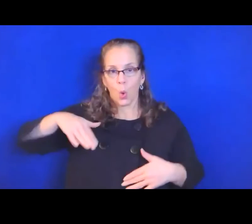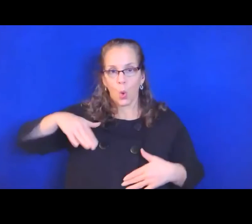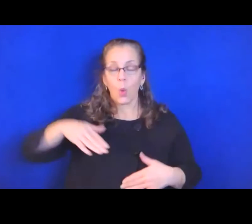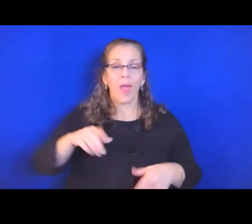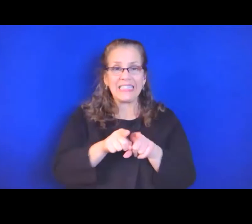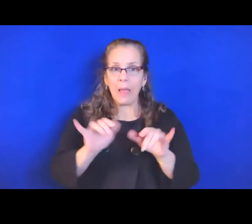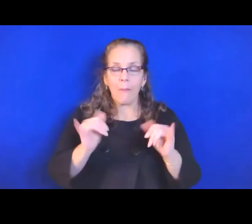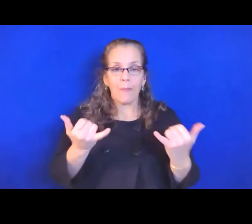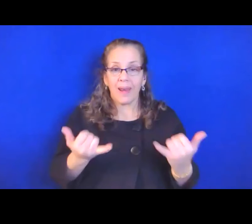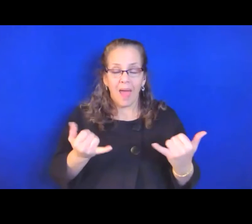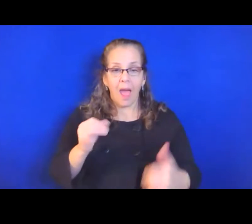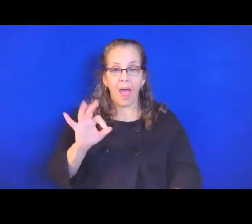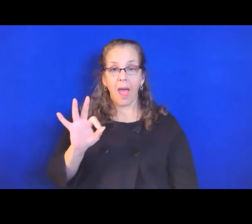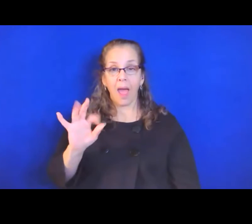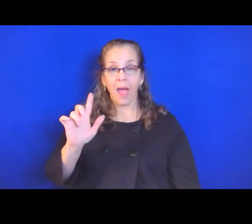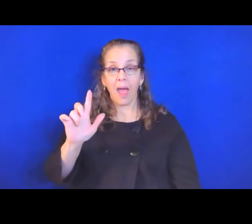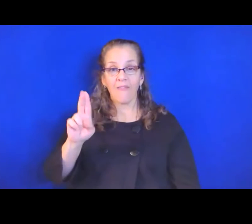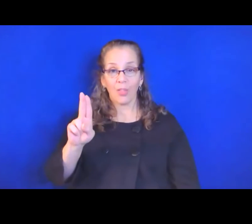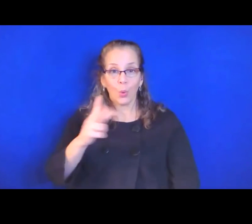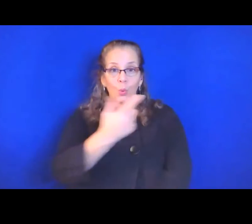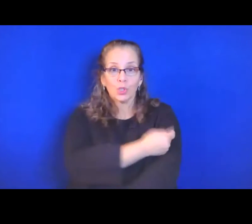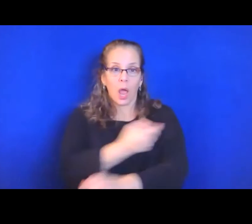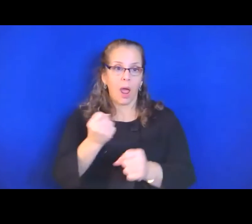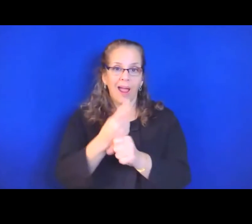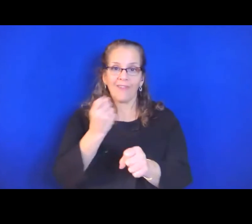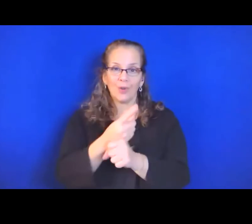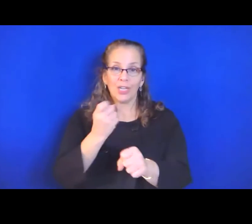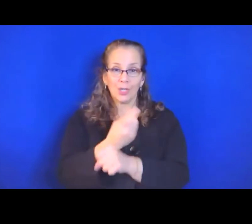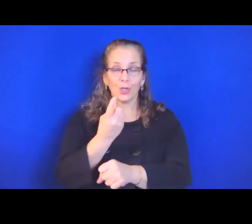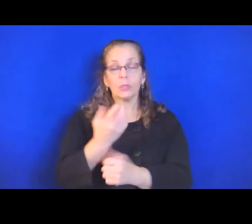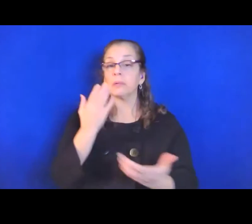是以后是不是应该要变成一个每年